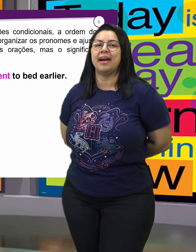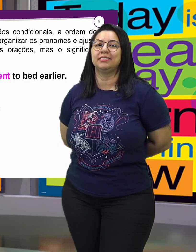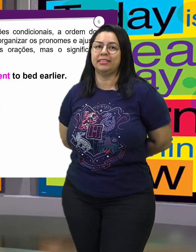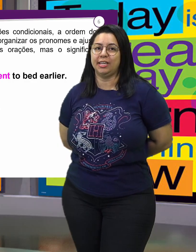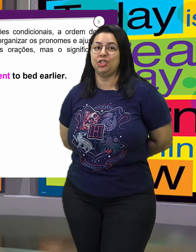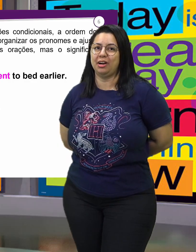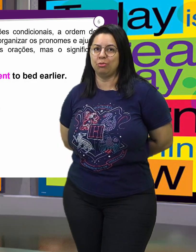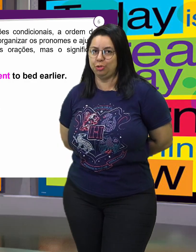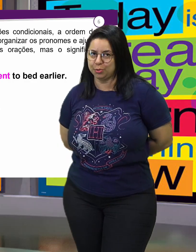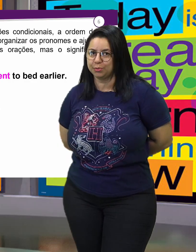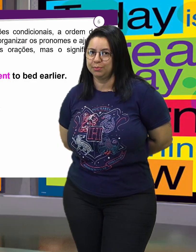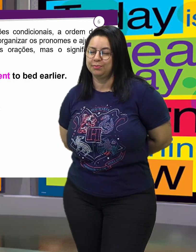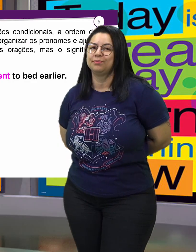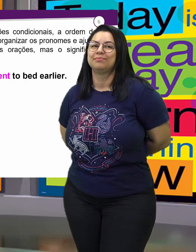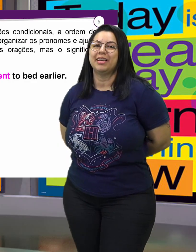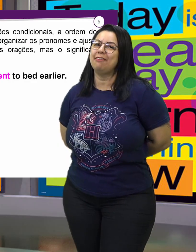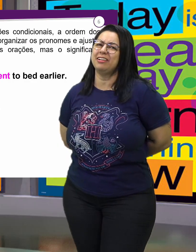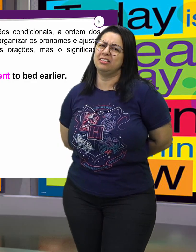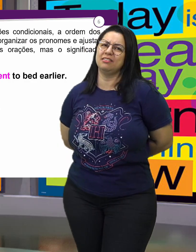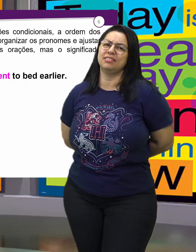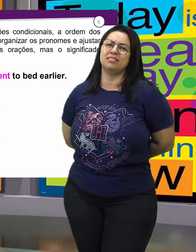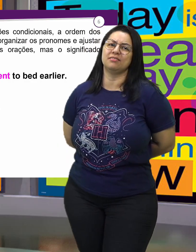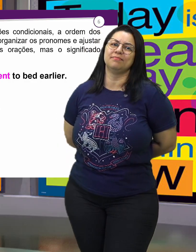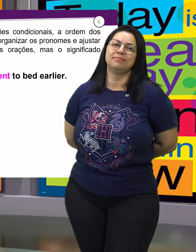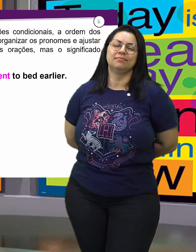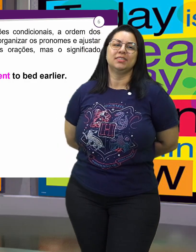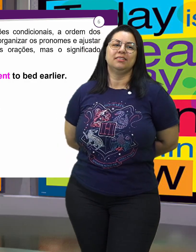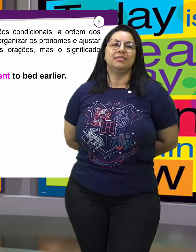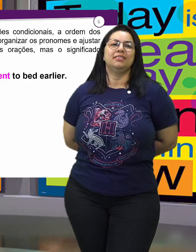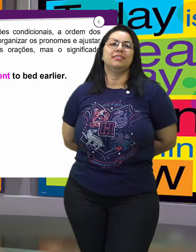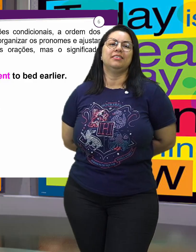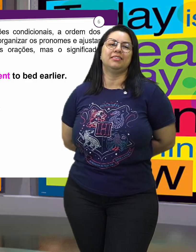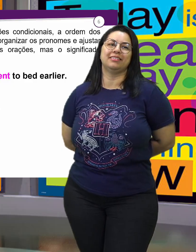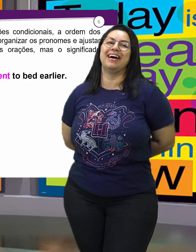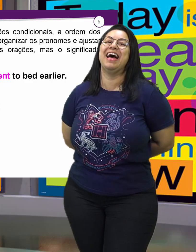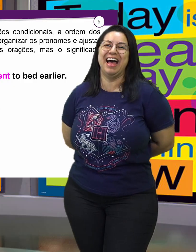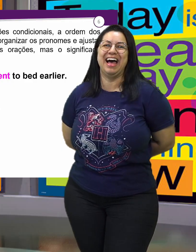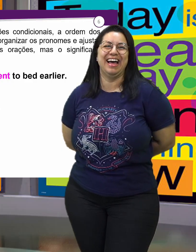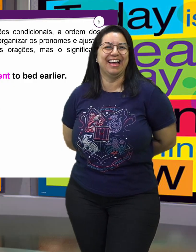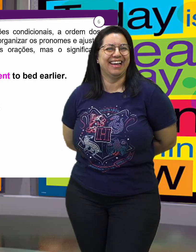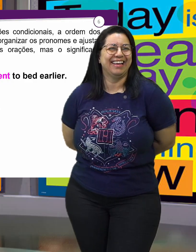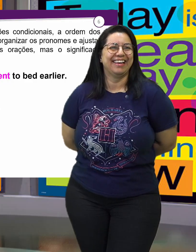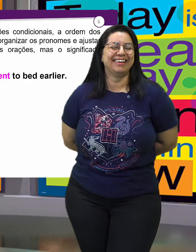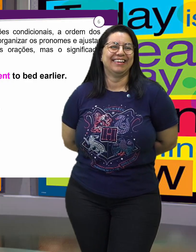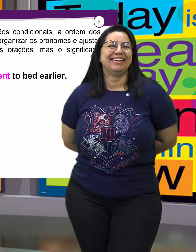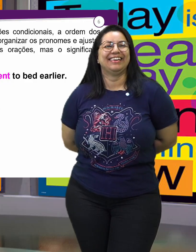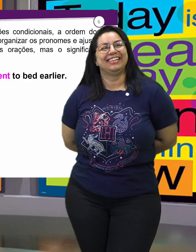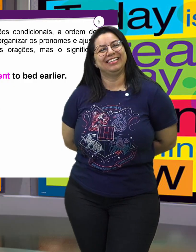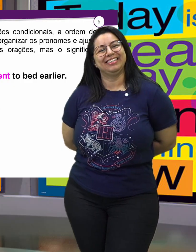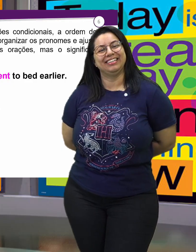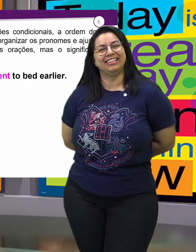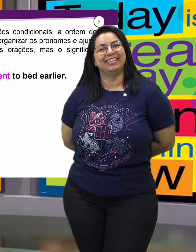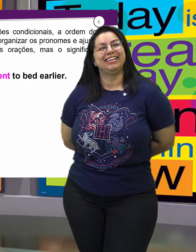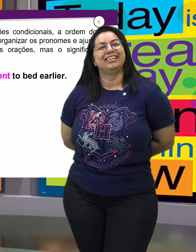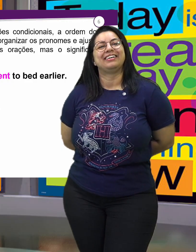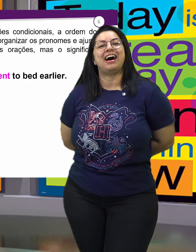Só não esquece que tem que tirar o to. É bem fácil, não tem nem como dizer. De estrutura, vamos lá. She would hurt herself if she fell. Aí